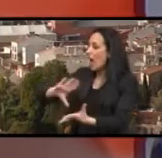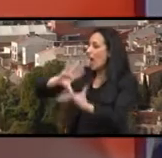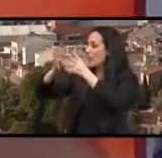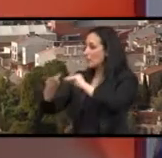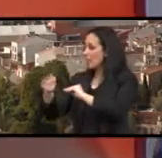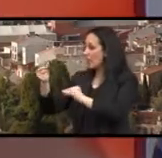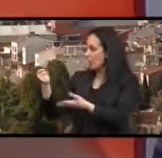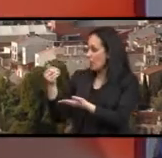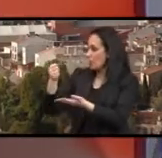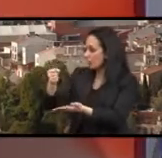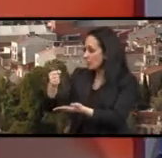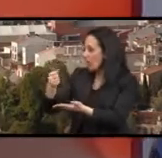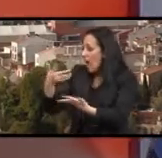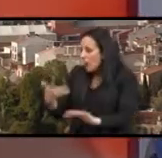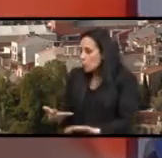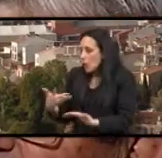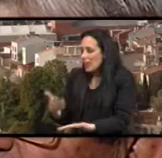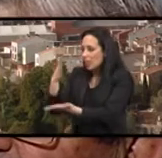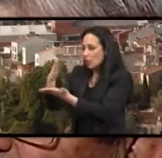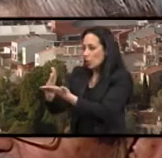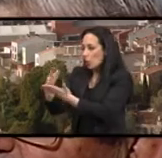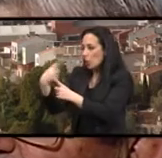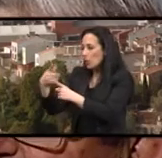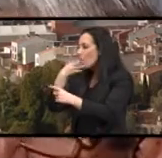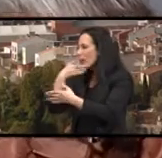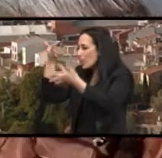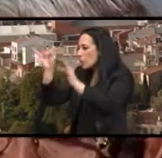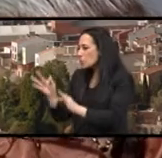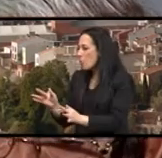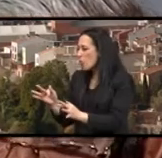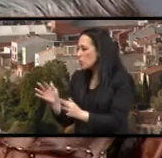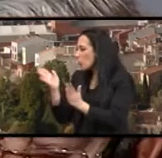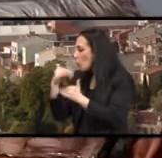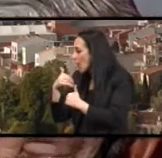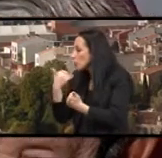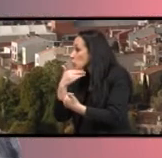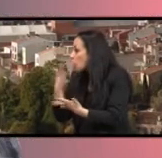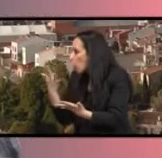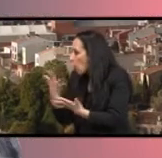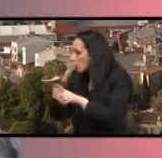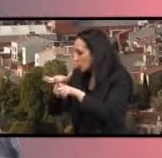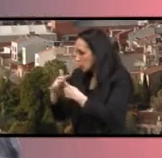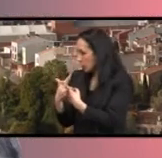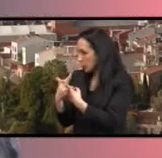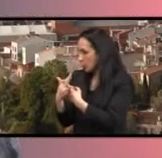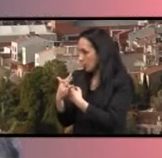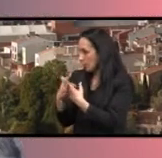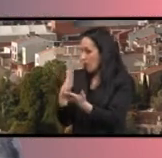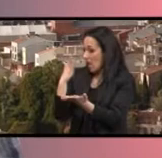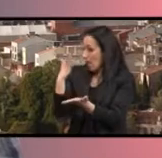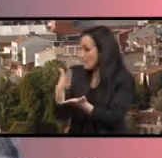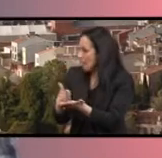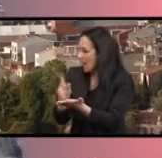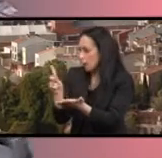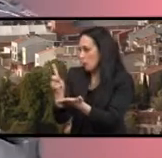perquè, bueno, es presenta que no hi ha pressupost, no sé si ara potser, en aquest moment... Potser, Oriol, la paraula no està parat, està retallat, està